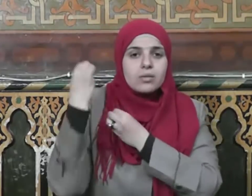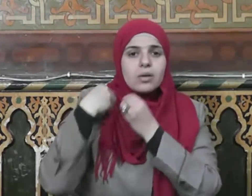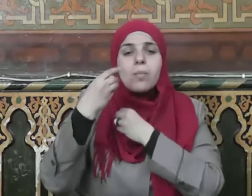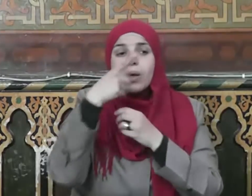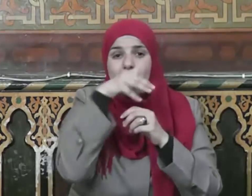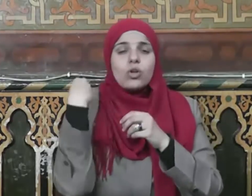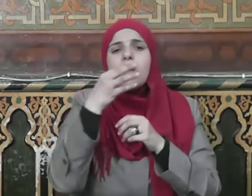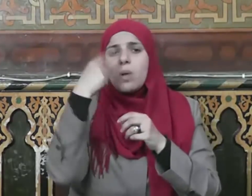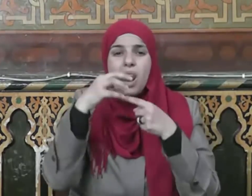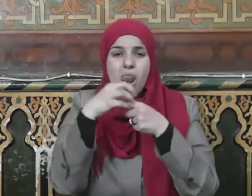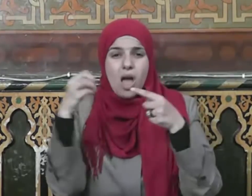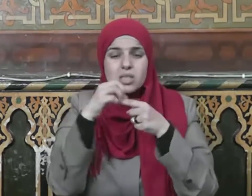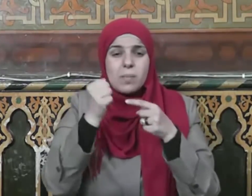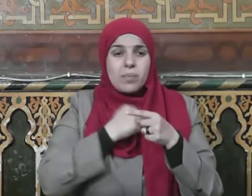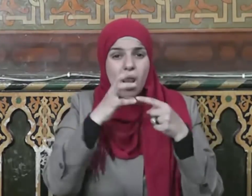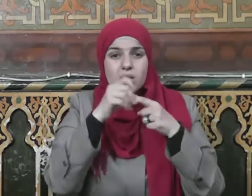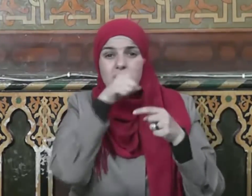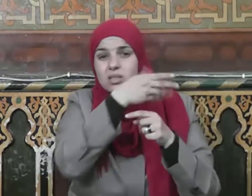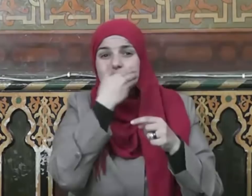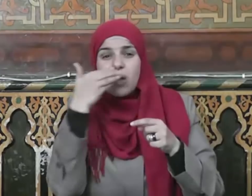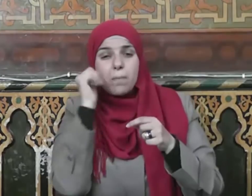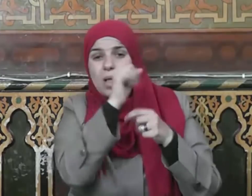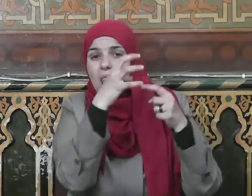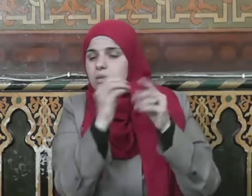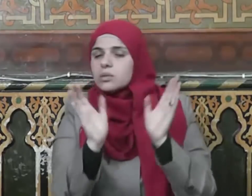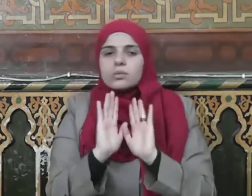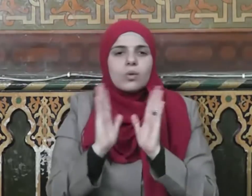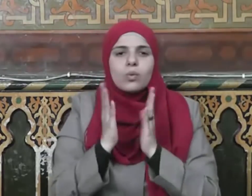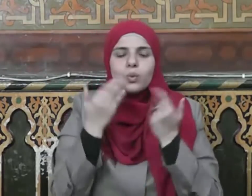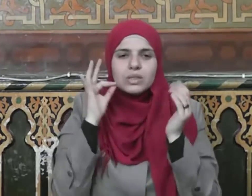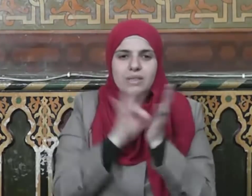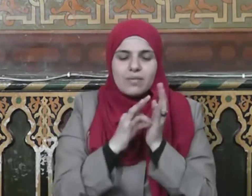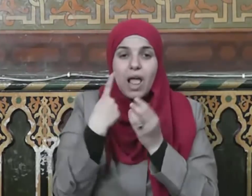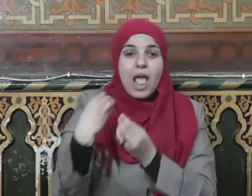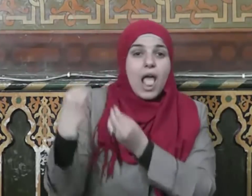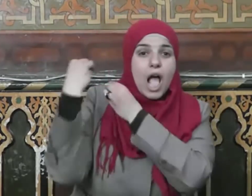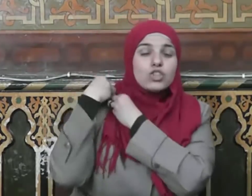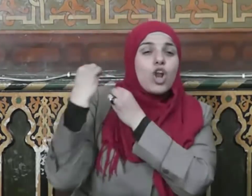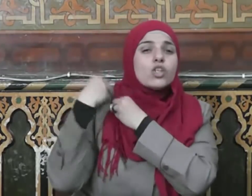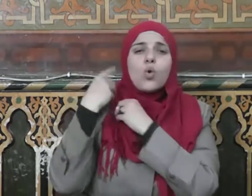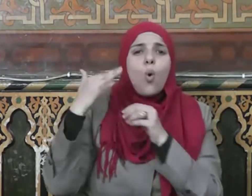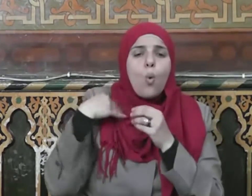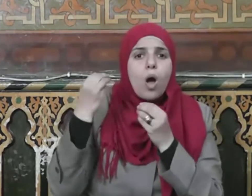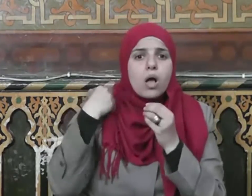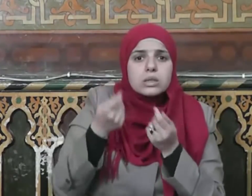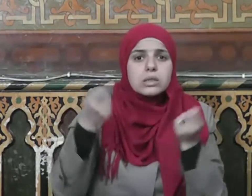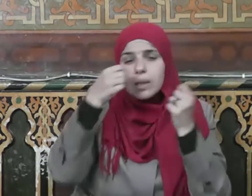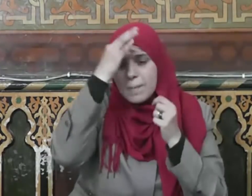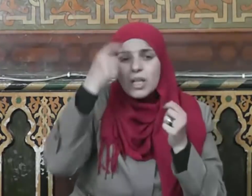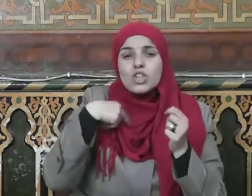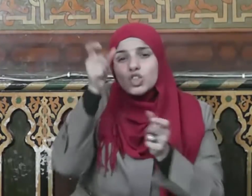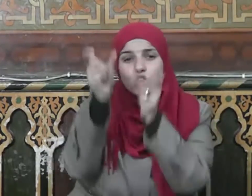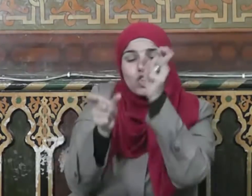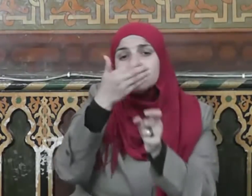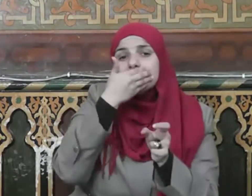ينقص من أجر الصائم شيء، وهذا الأجر يبلغه كل من فطر صائما غنيا أو